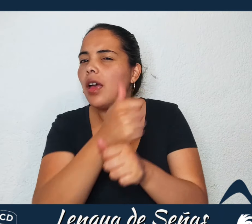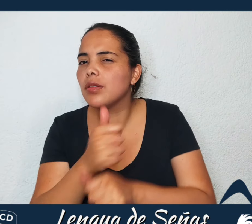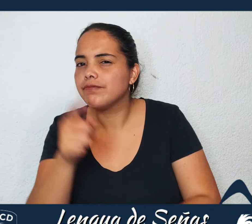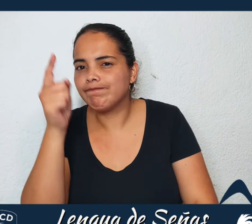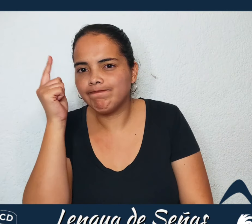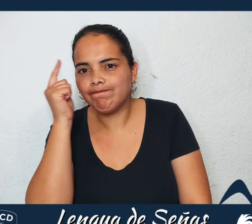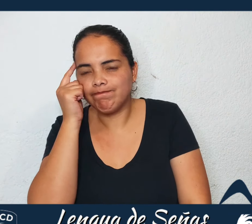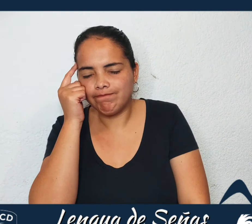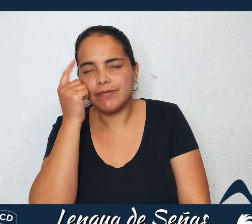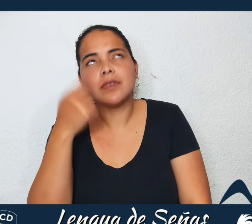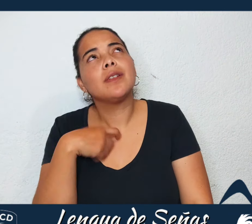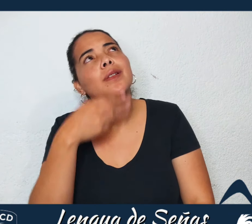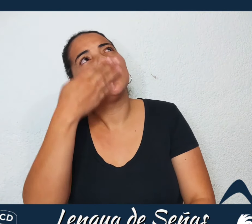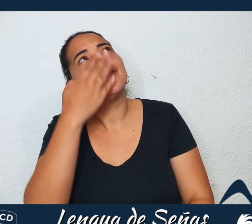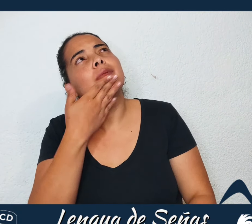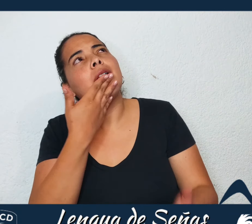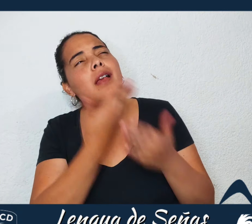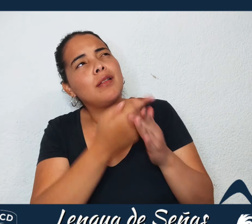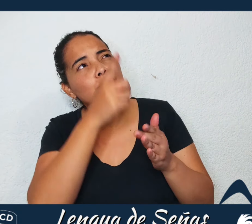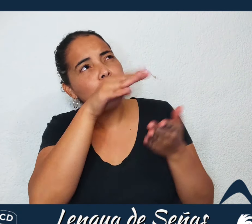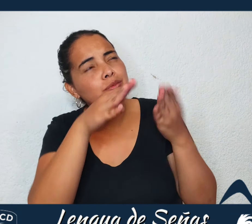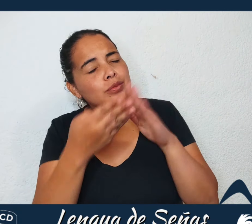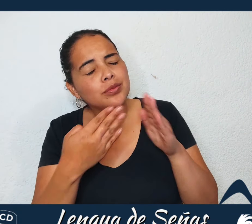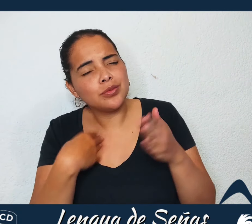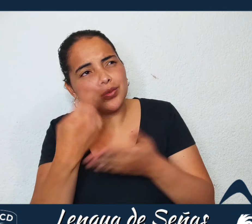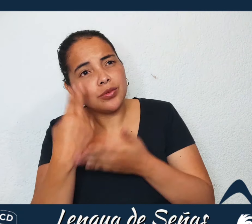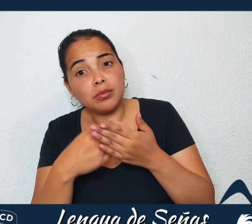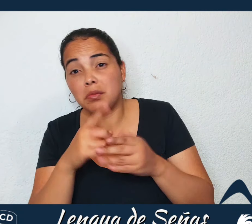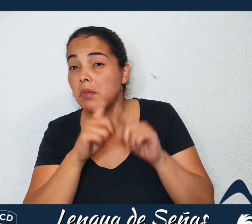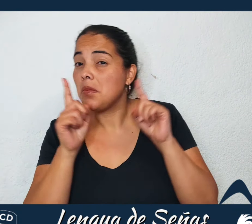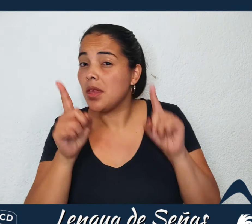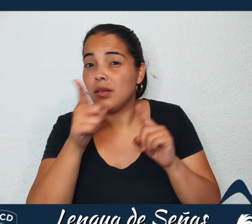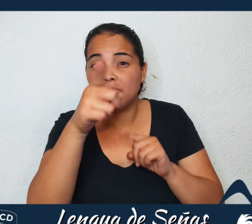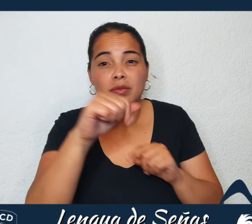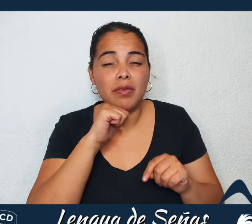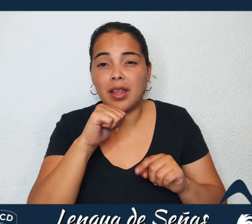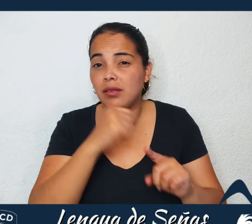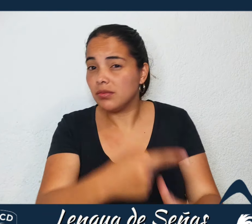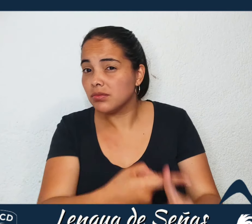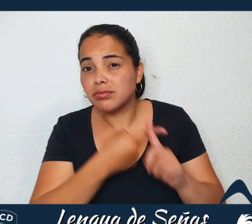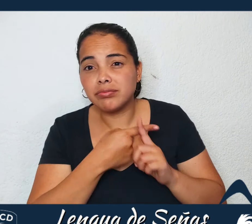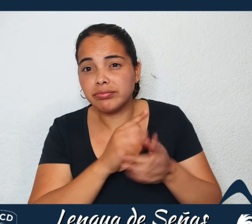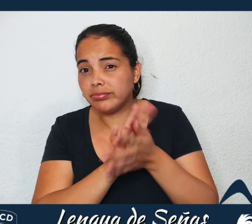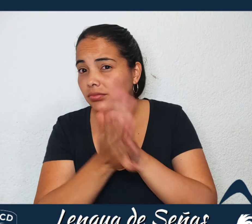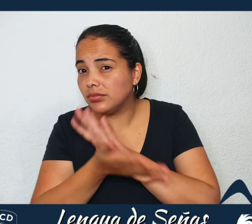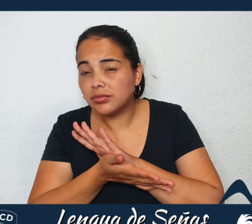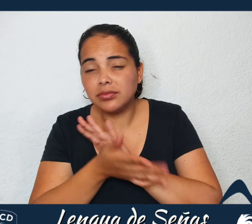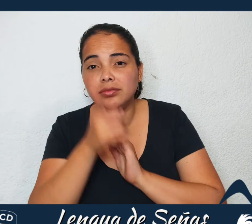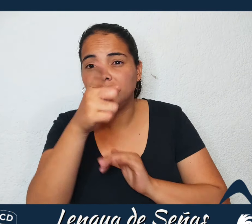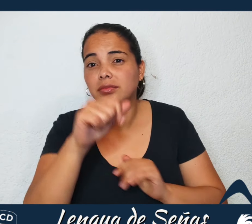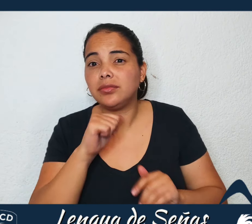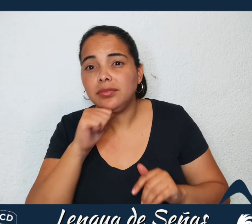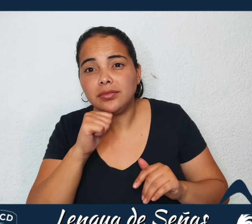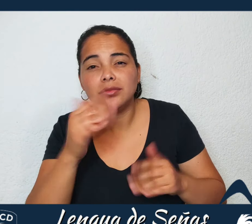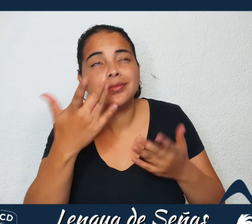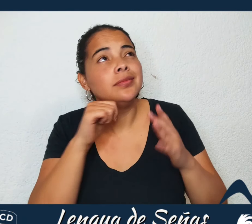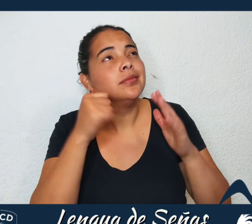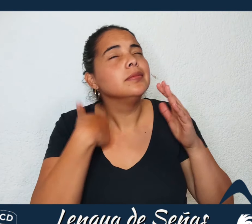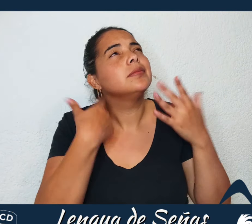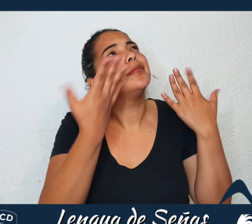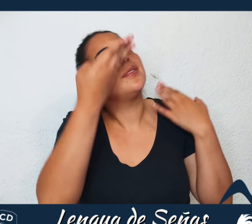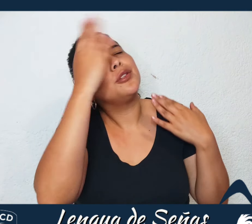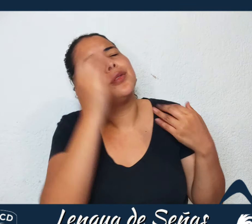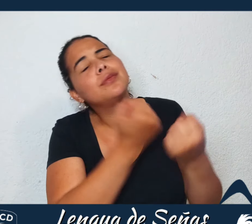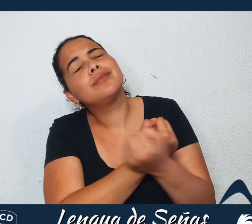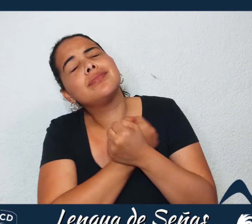cada uno de nosotros podemos descansar. Pero si usted no ha recibido a Cristo como su Señor y Salvador, si usted todavía no ha puesto